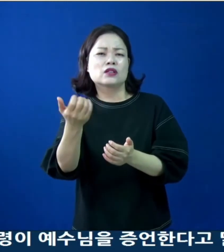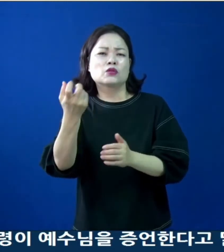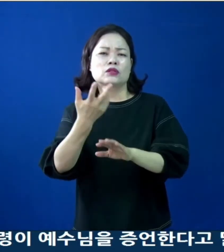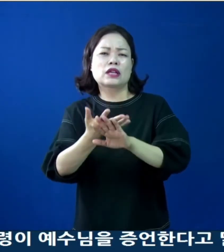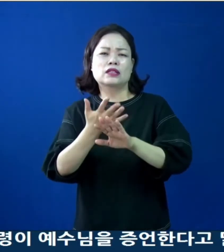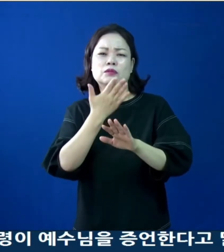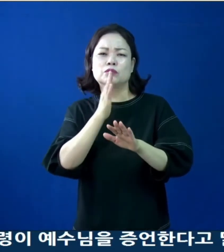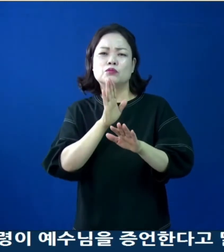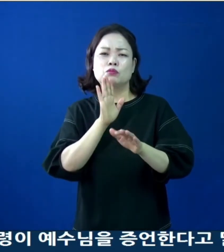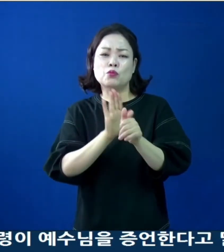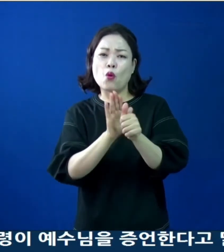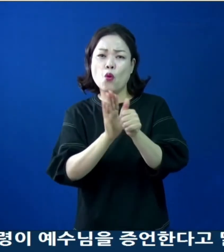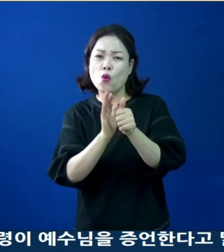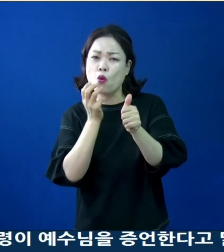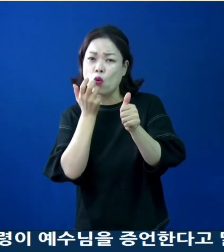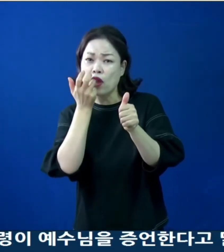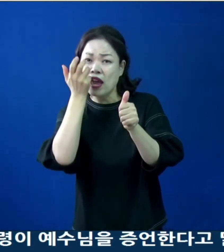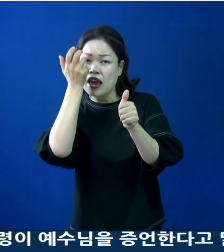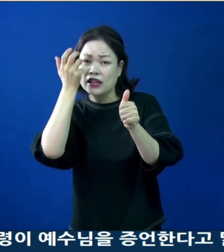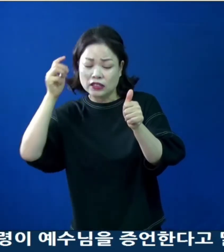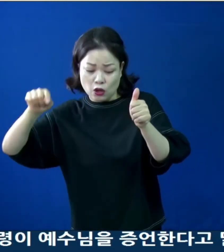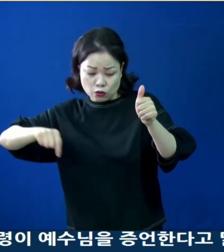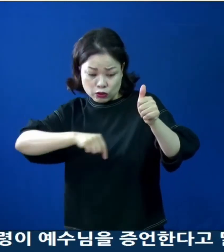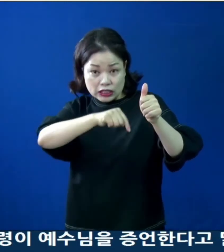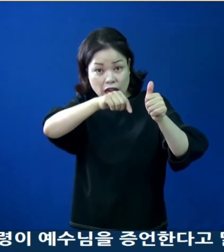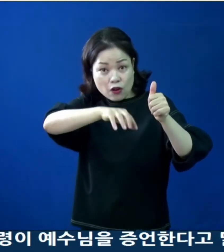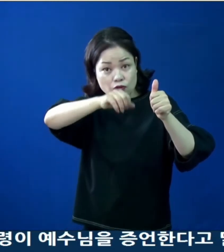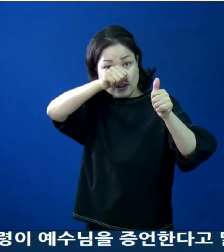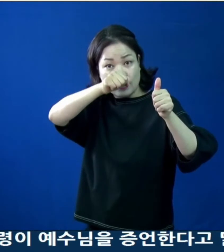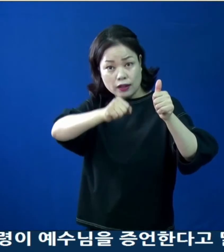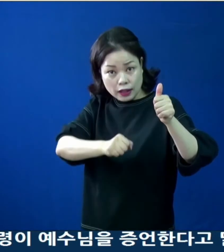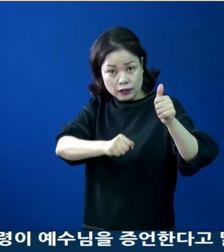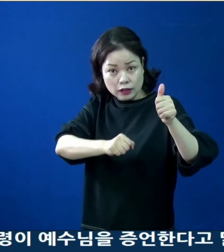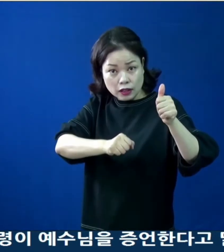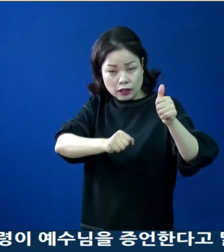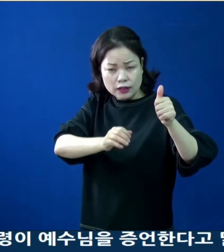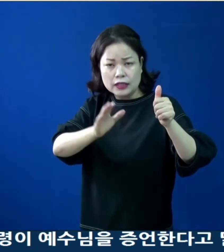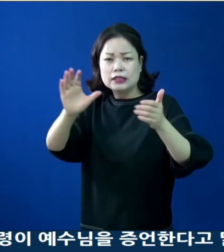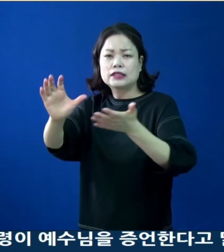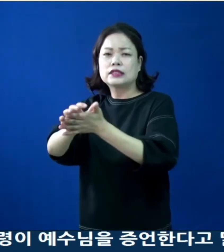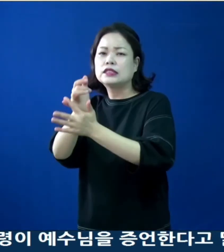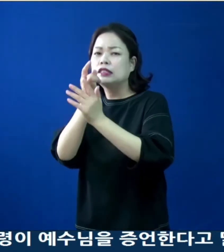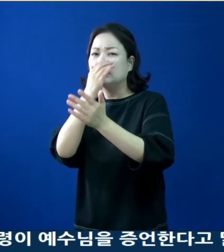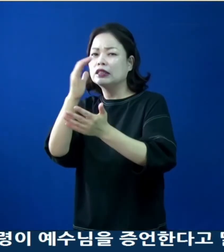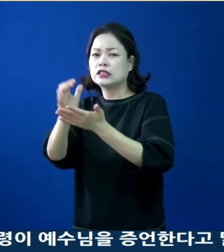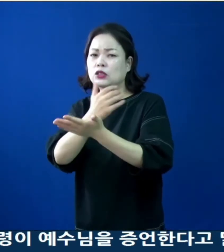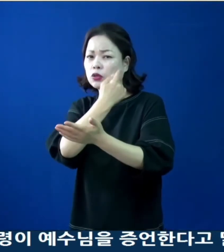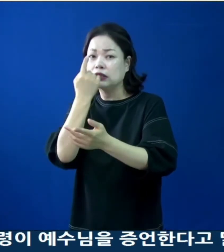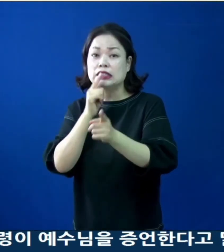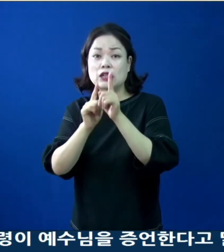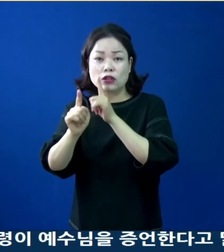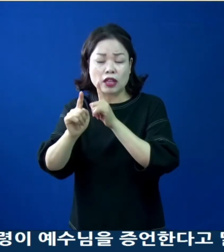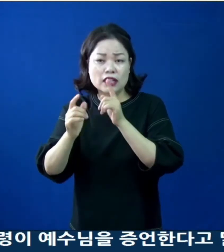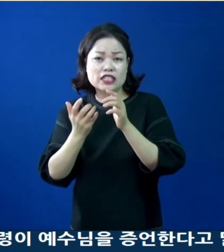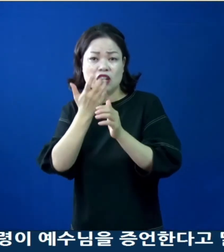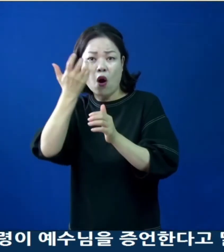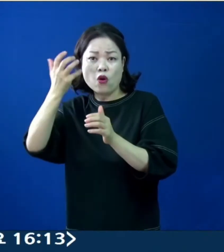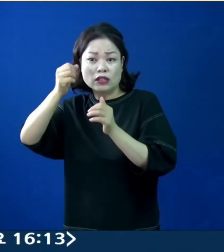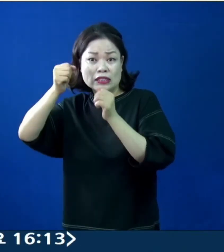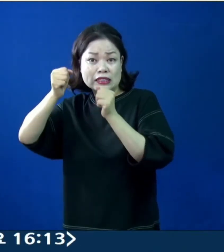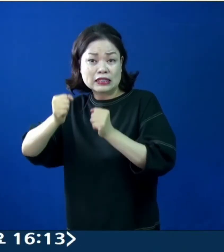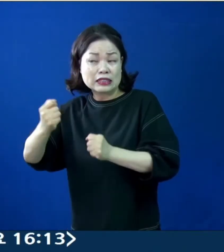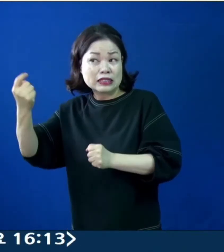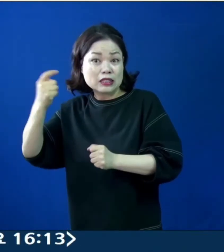다른 보혜사, 그를 우리 가운데 두셔서 그리스도를 증언하게 하는 진리의 영을 두셔서